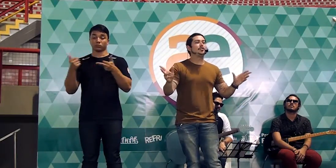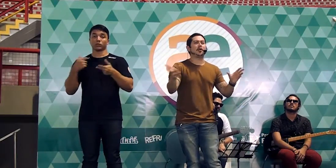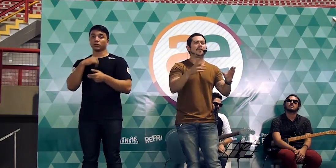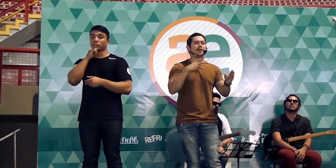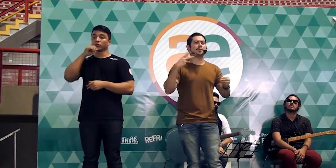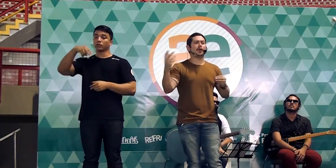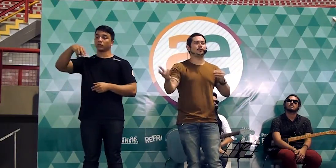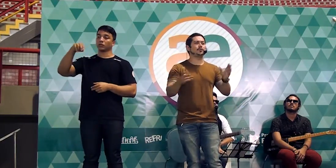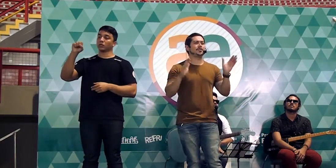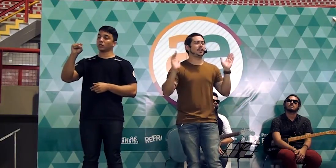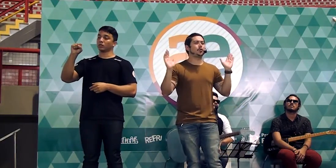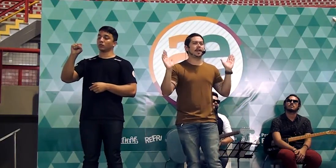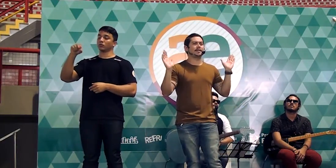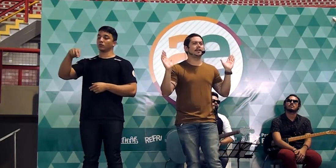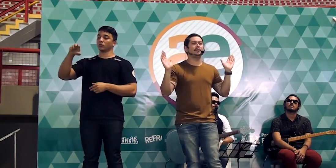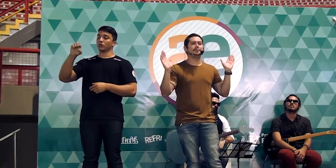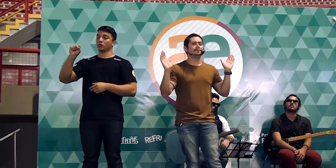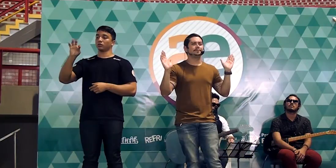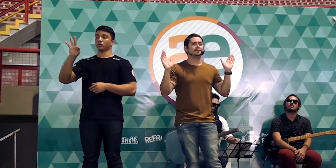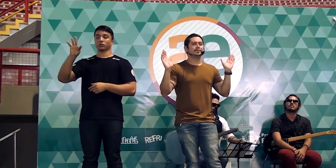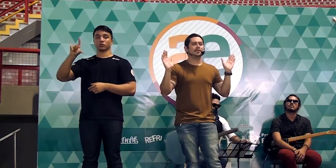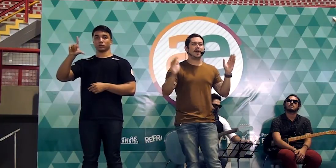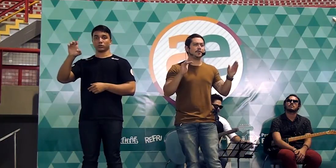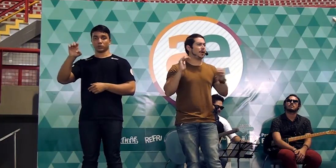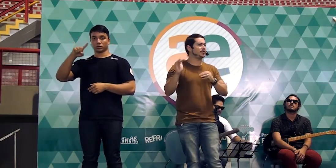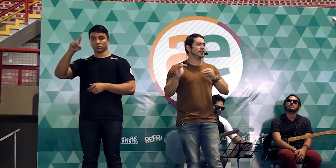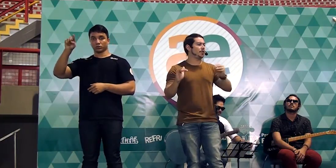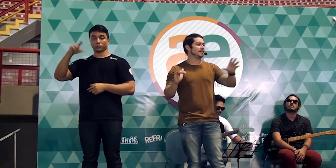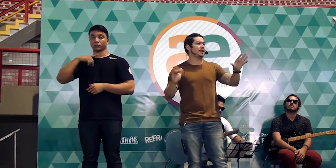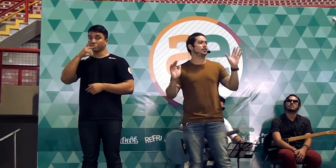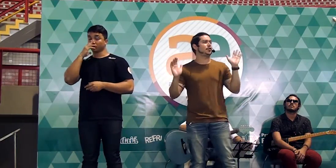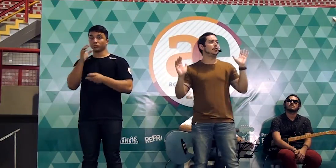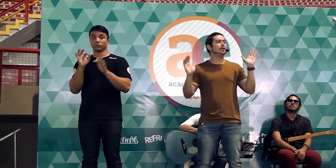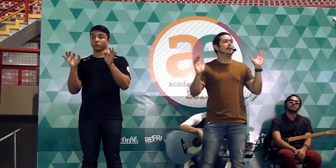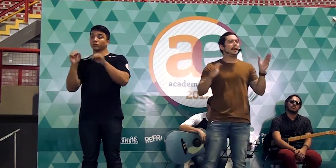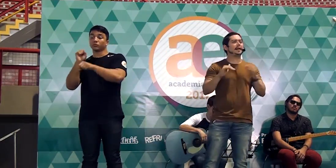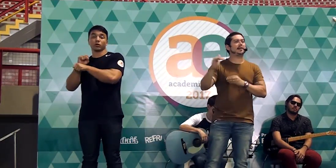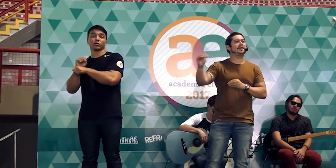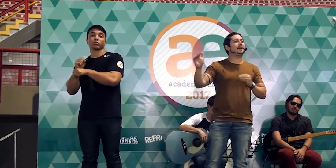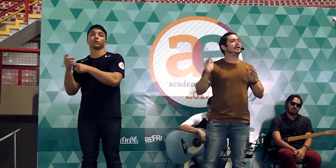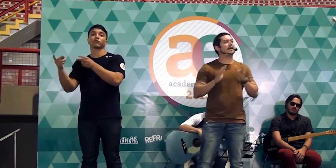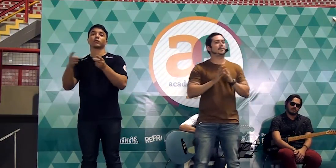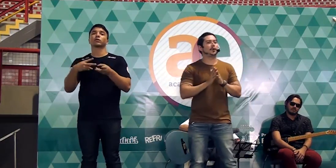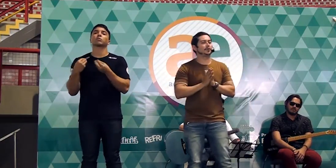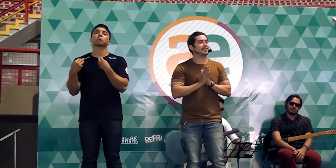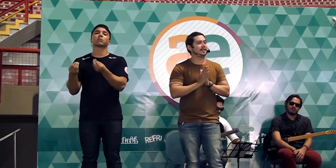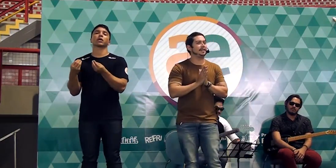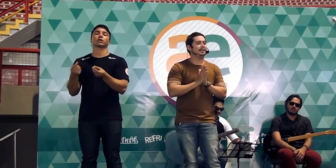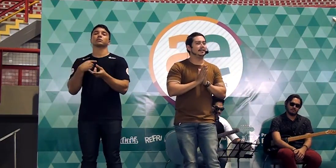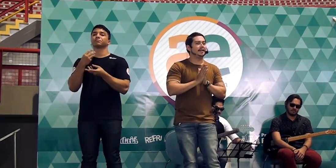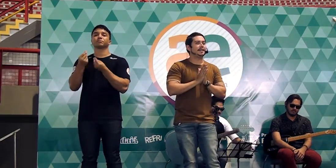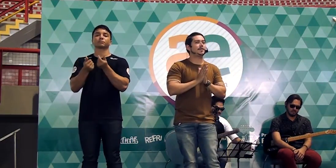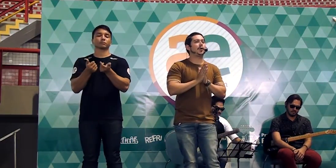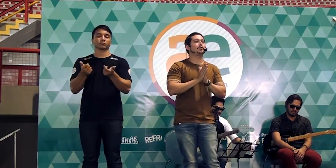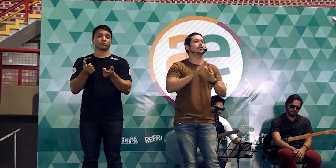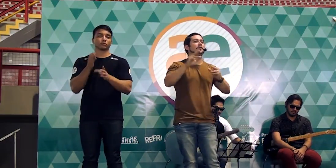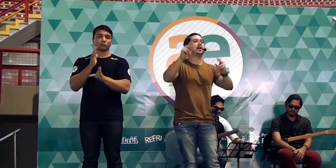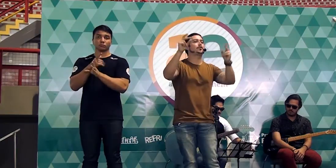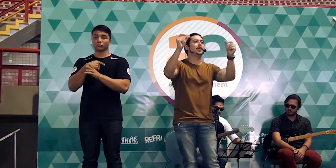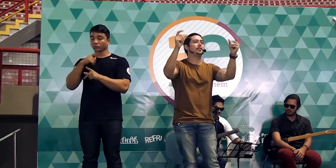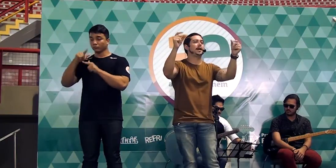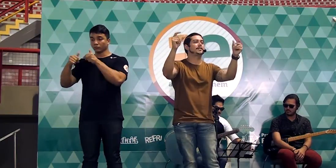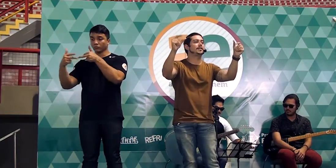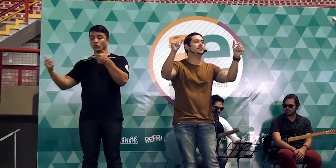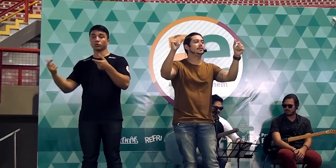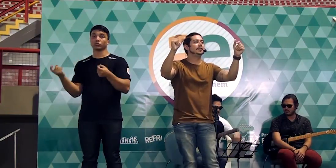Nestlé tirou vários produtos de circulação. Vários produtos de circulação ela tirou. Para que ela venderia aqueles produtos aqui? Esses produtos só